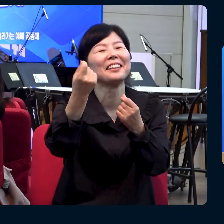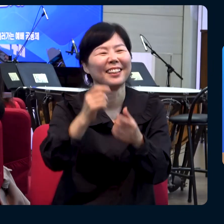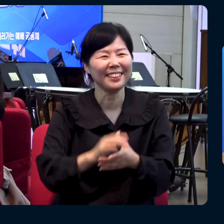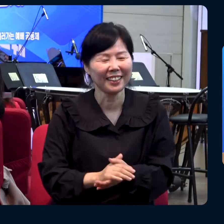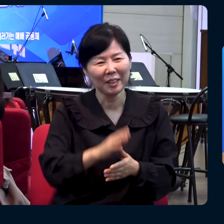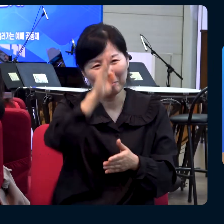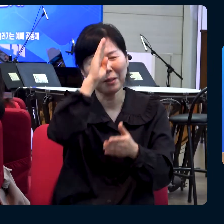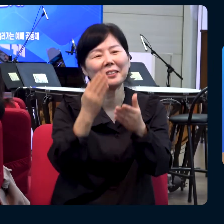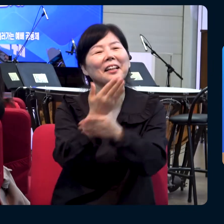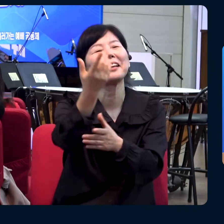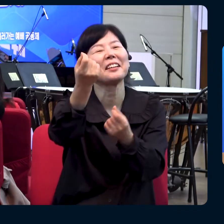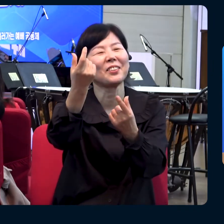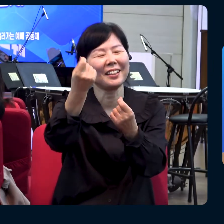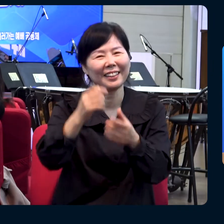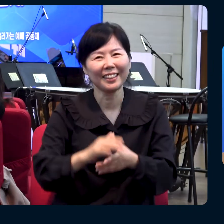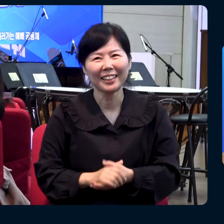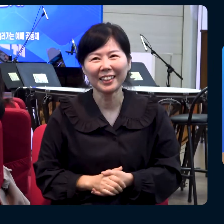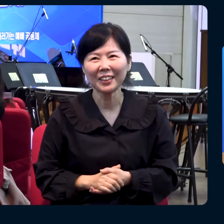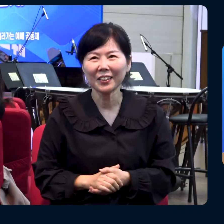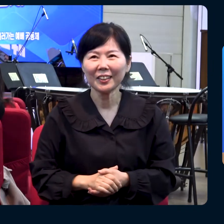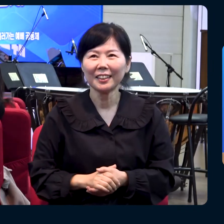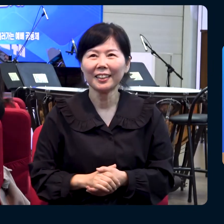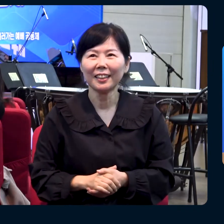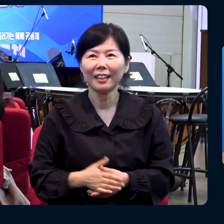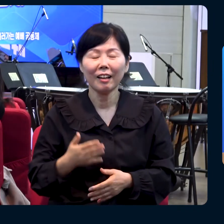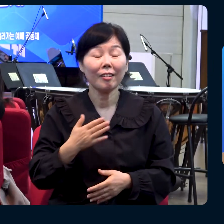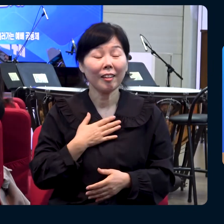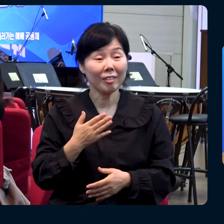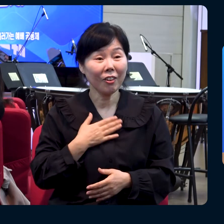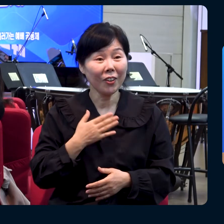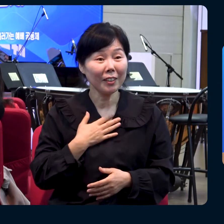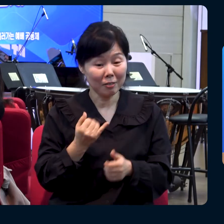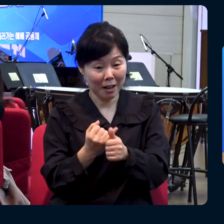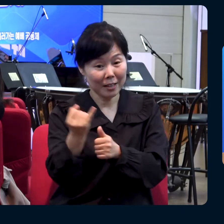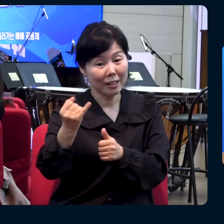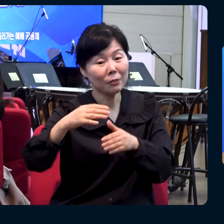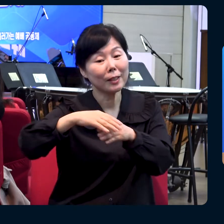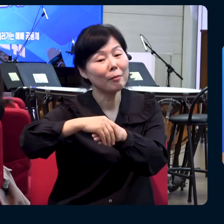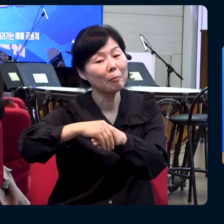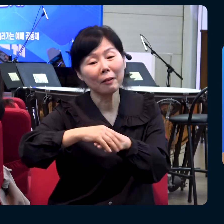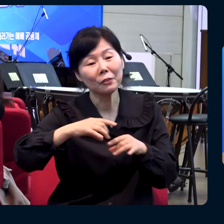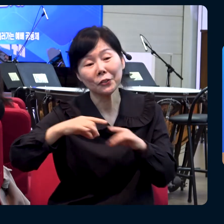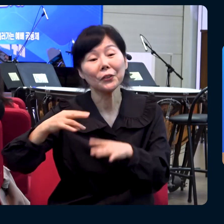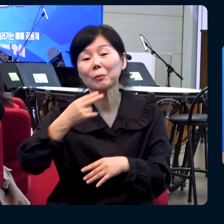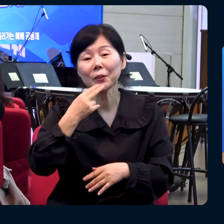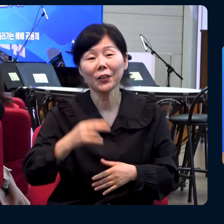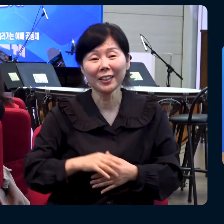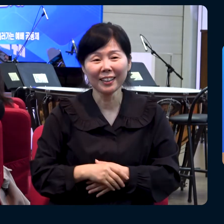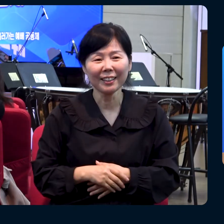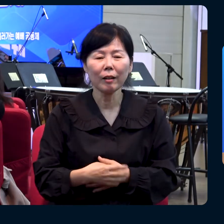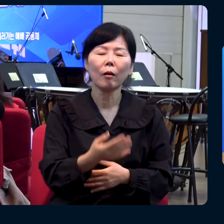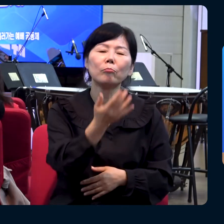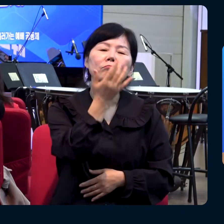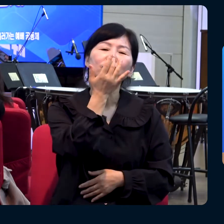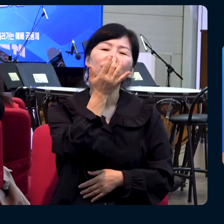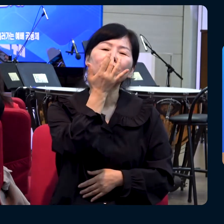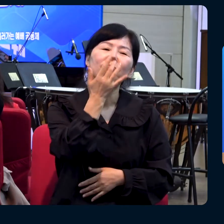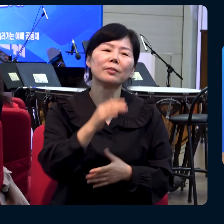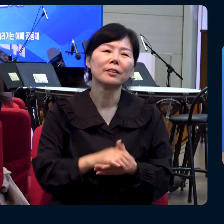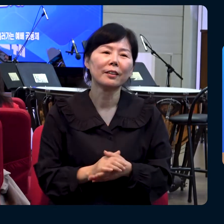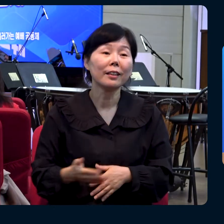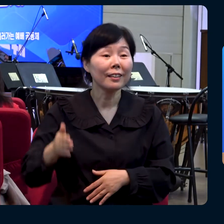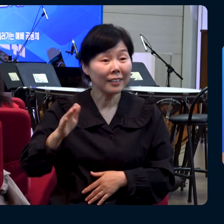저도 36년 넘게 사는데 아내랑 손 잡으면 전기 전이 하나. 전기 전이 하나 와요. 그런데 그런데